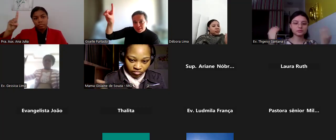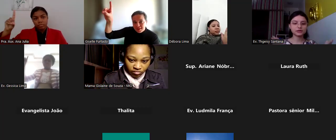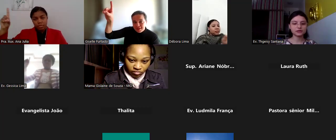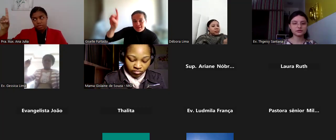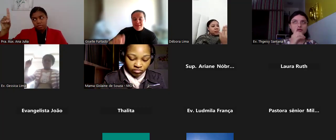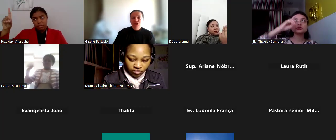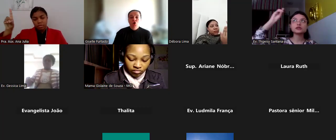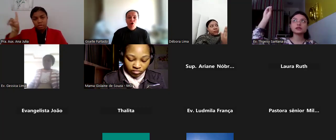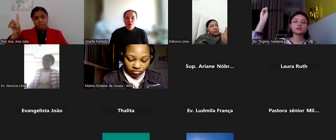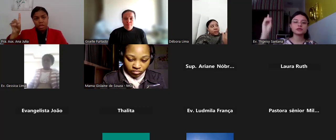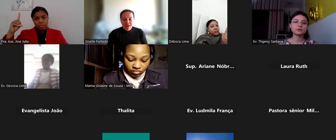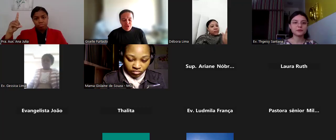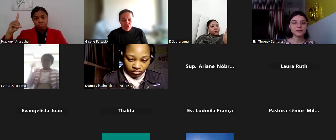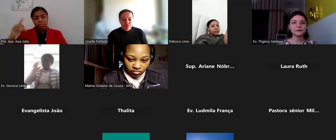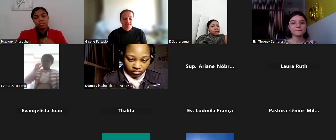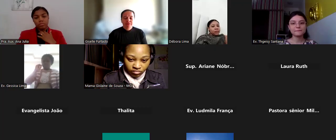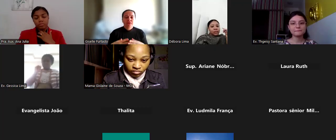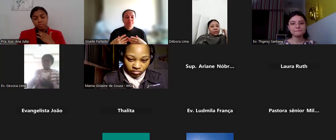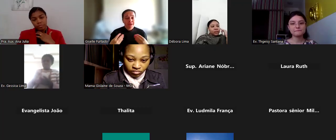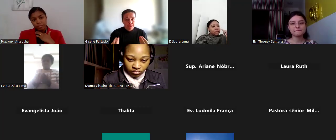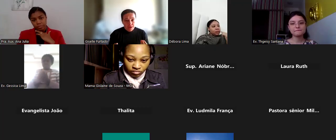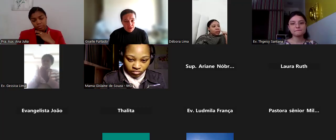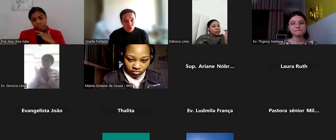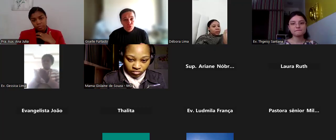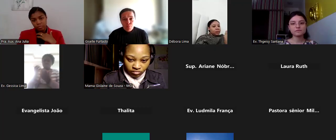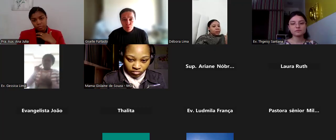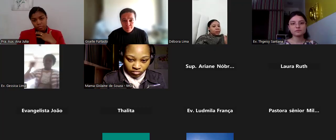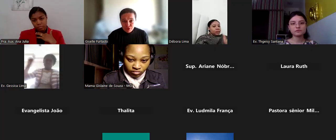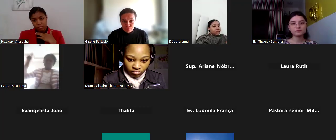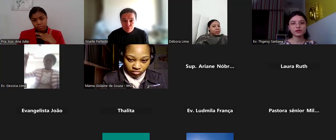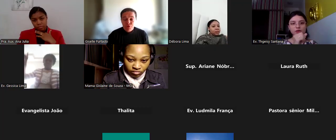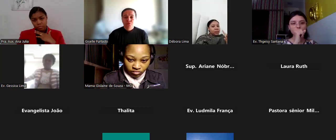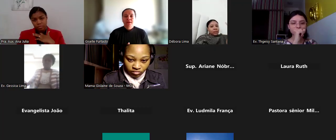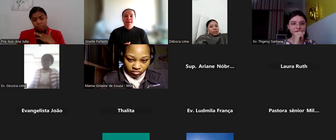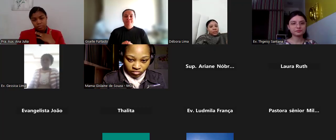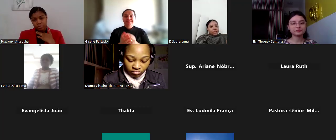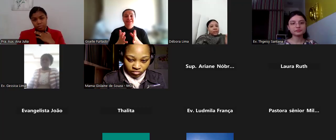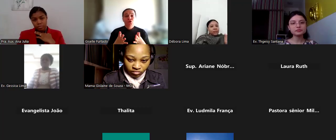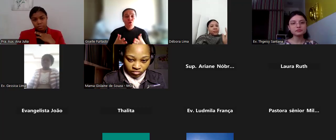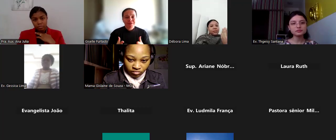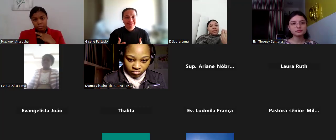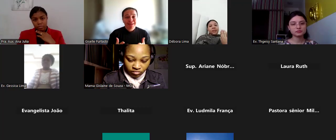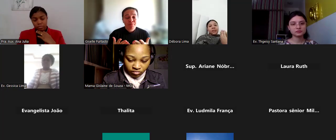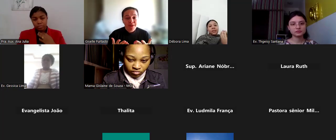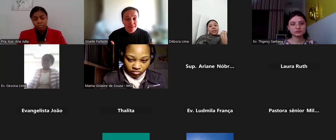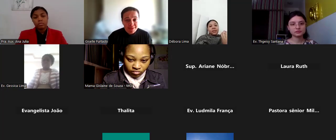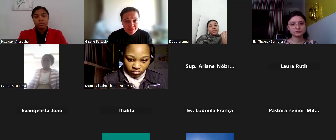tá? Normalmente, para quem é canhoto é um pouquinho mais difícil. Mas as coisas que pertencem